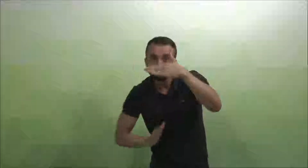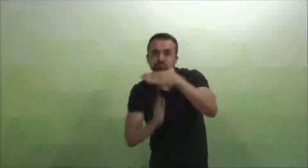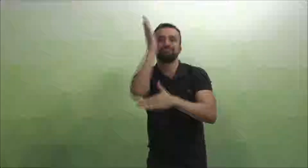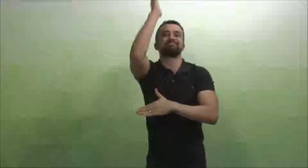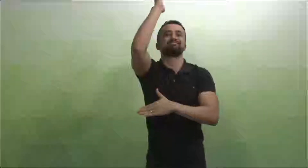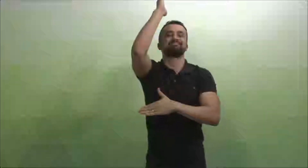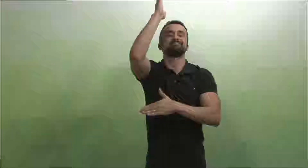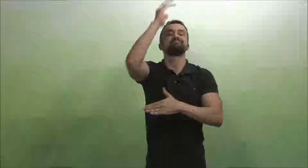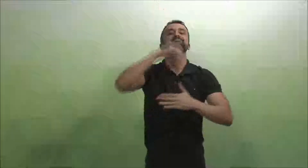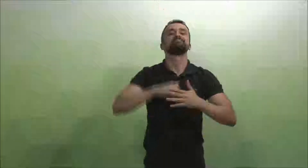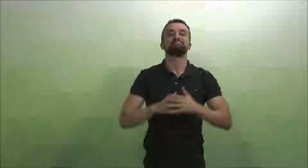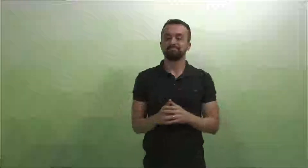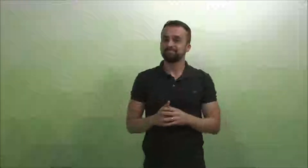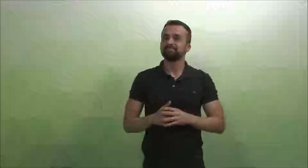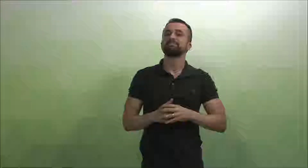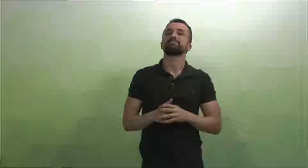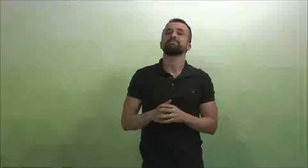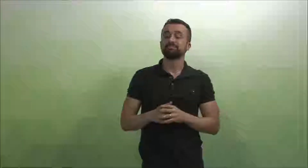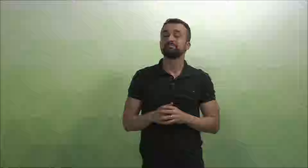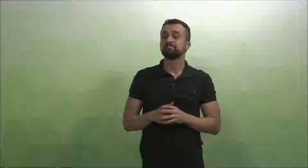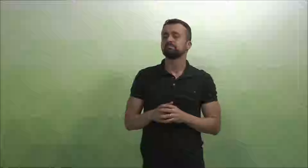são infinitas.